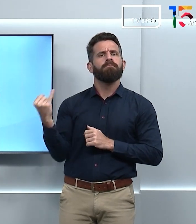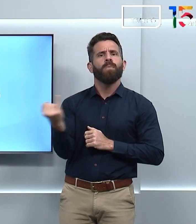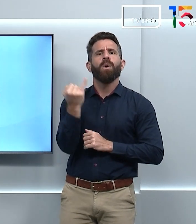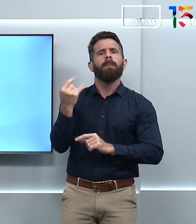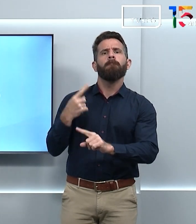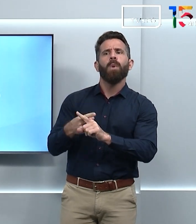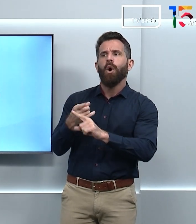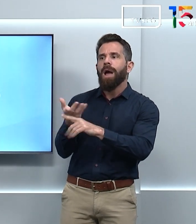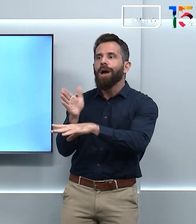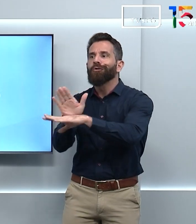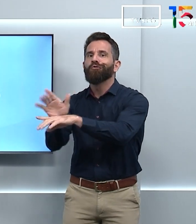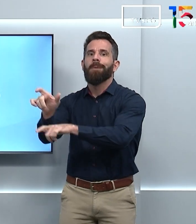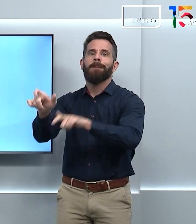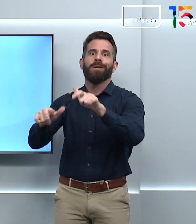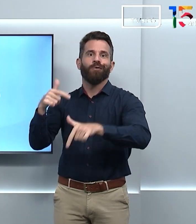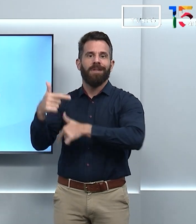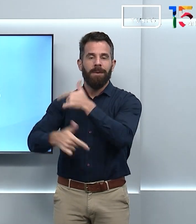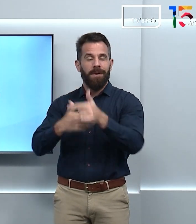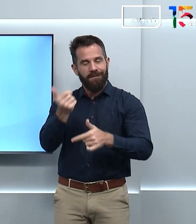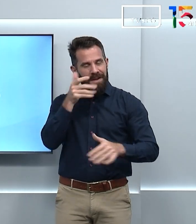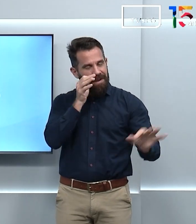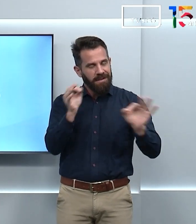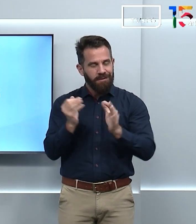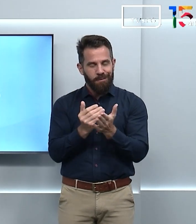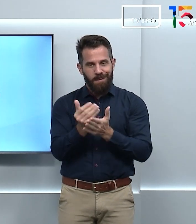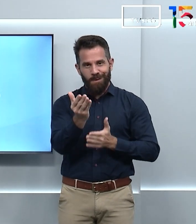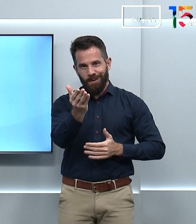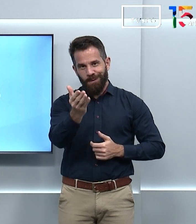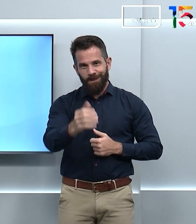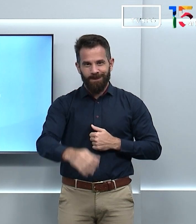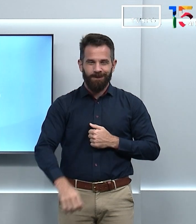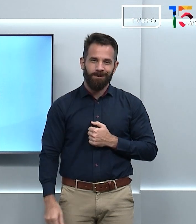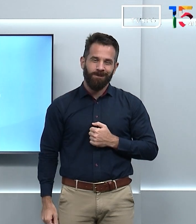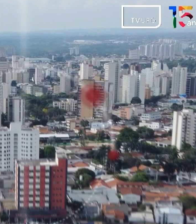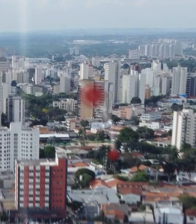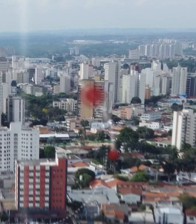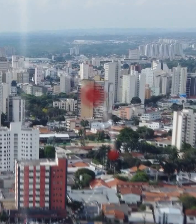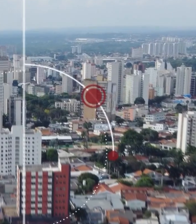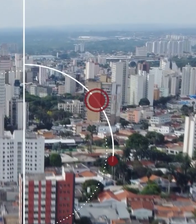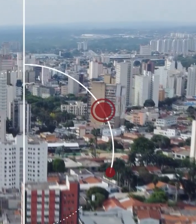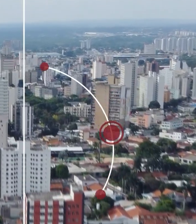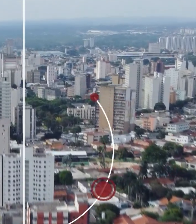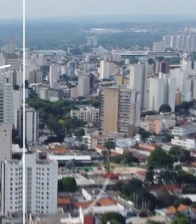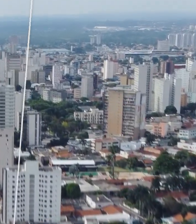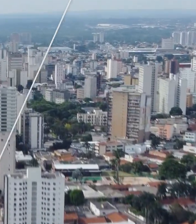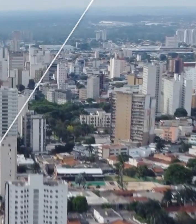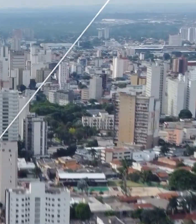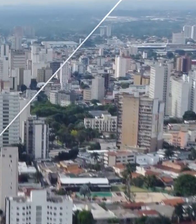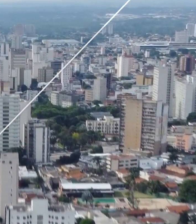os trabalhadores. Vem com a gente, o programa está só começando.